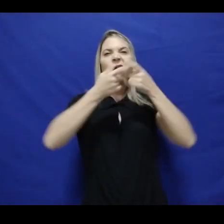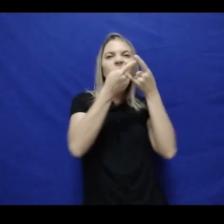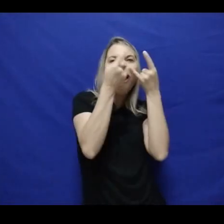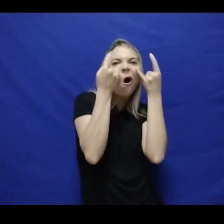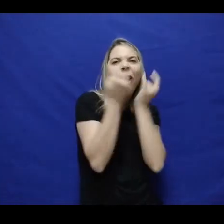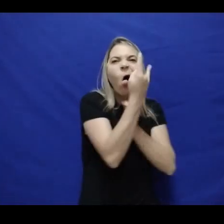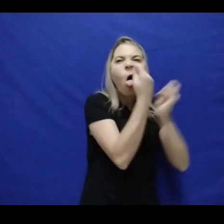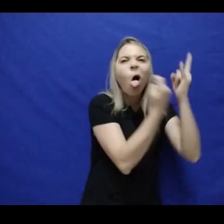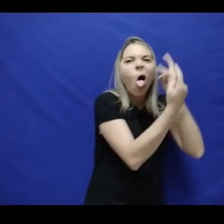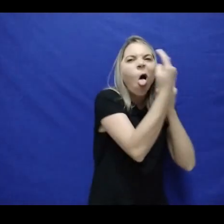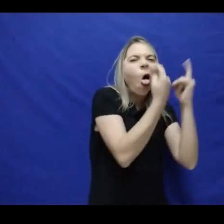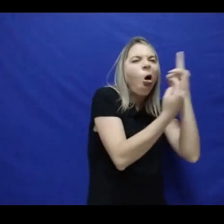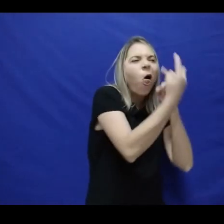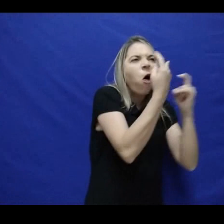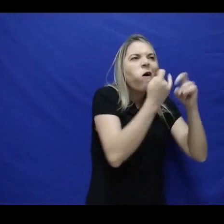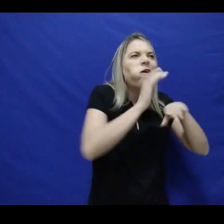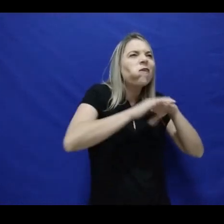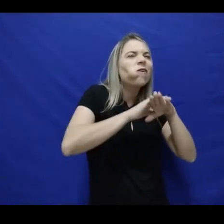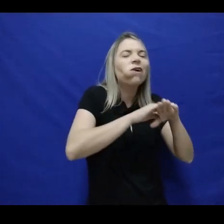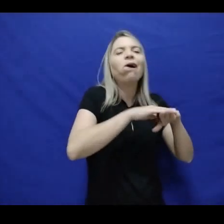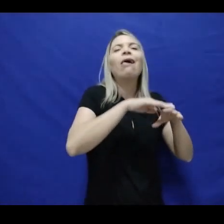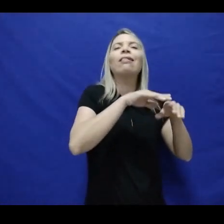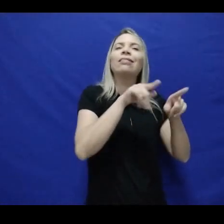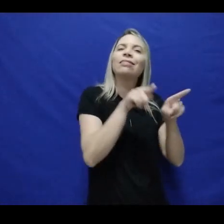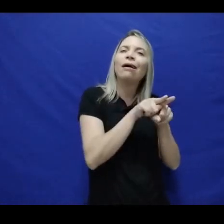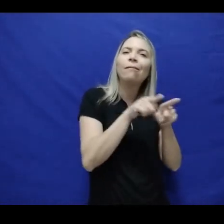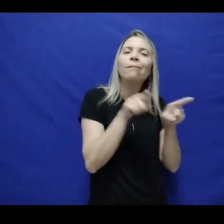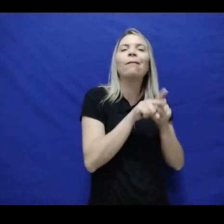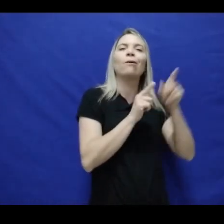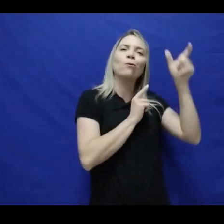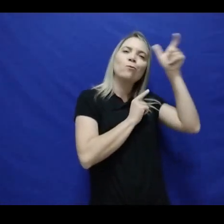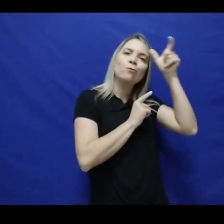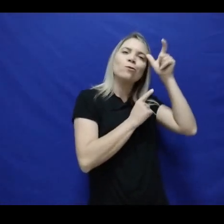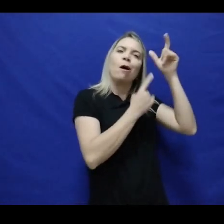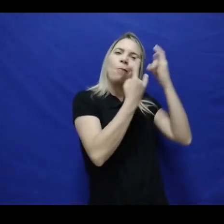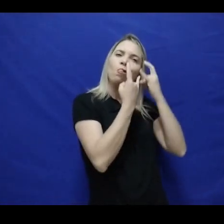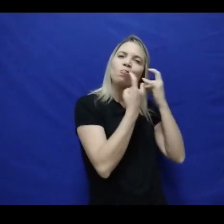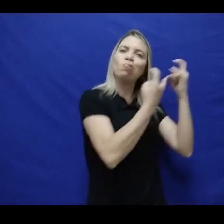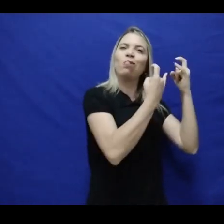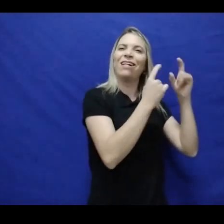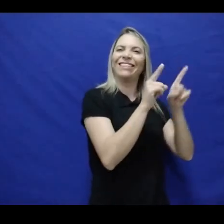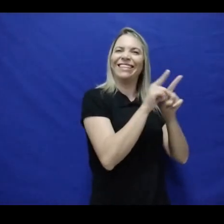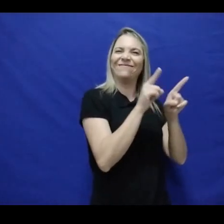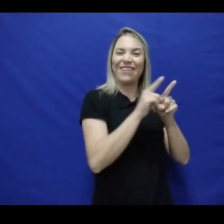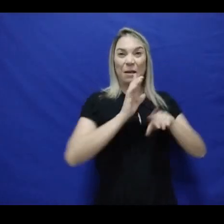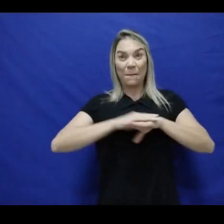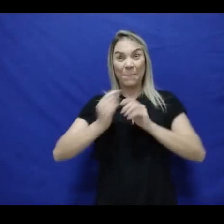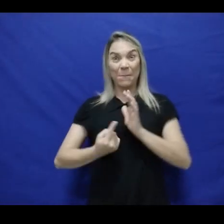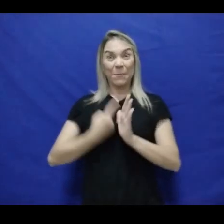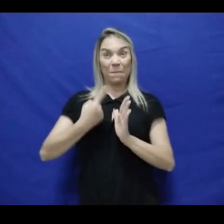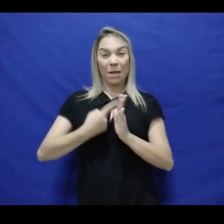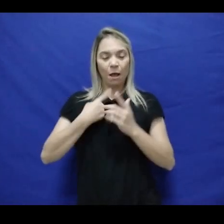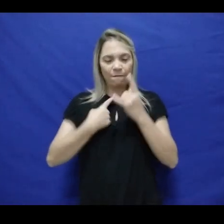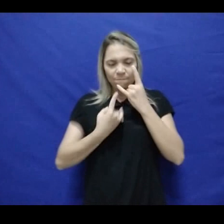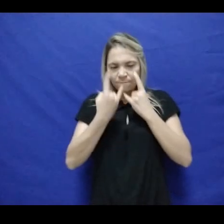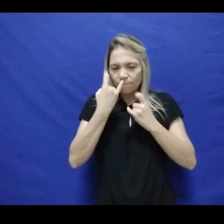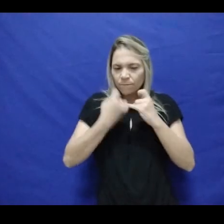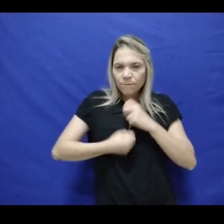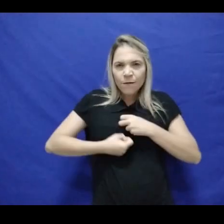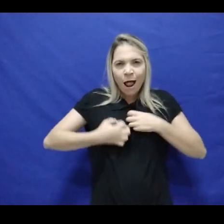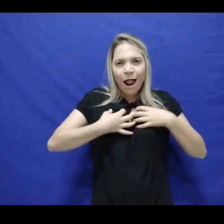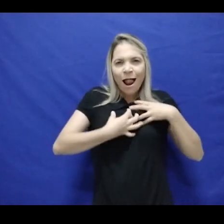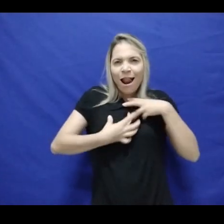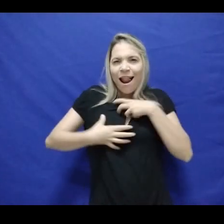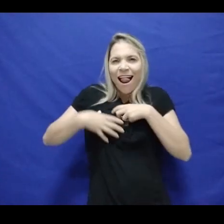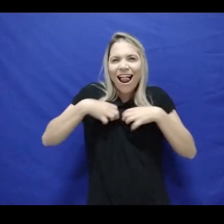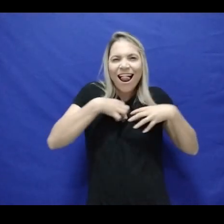tentado pela sua própria cobiça, quando esta o atrai e seduz. Então a cobiça, depois de haver